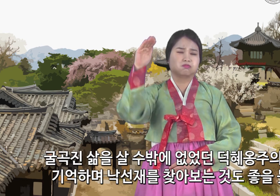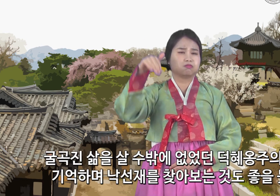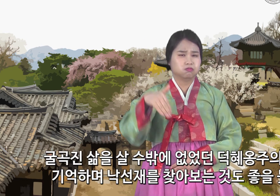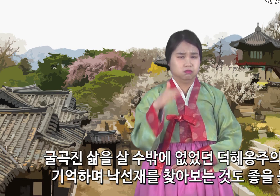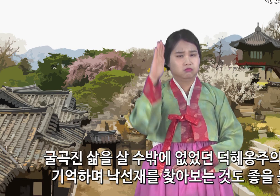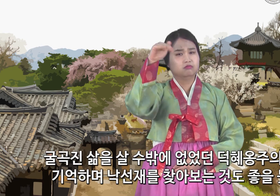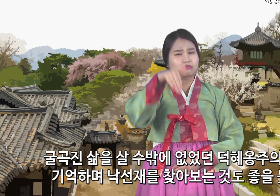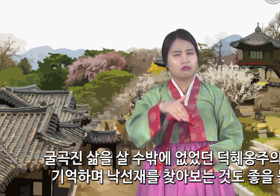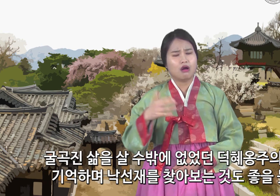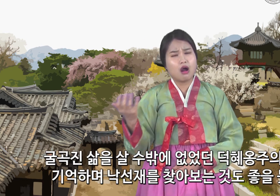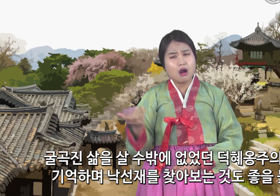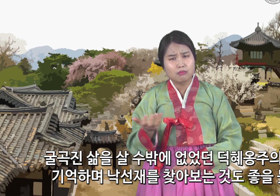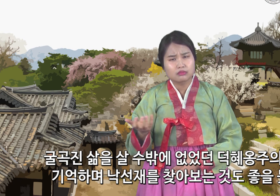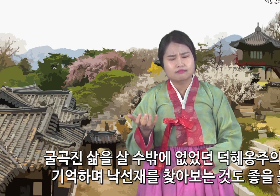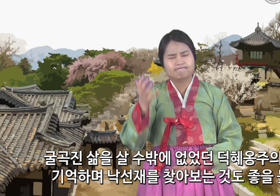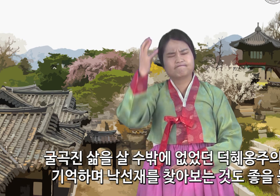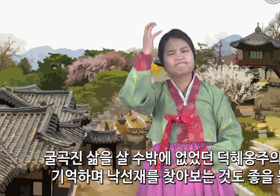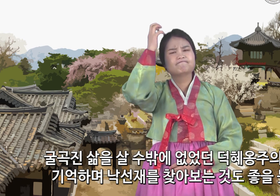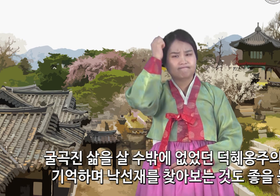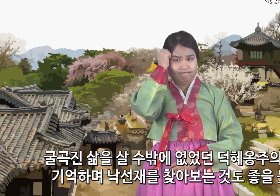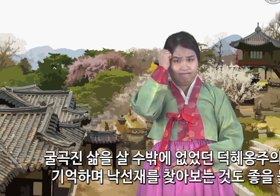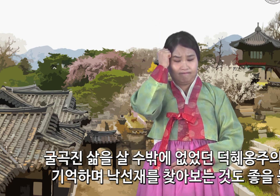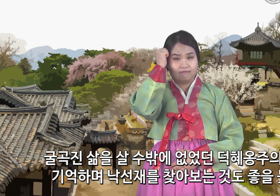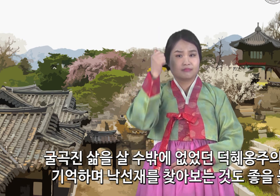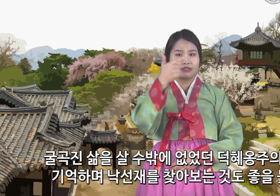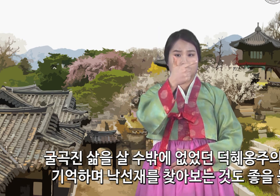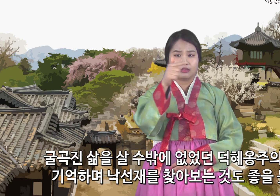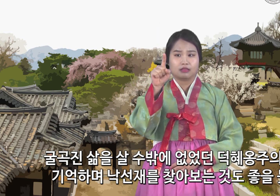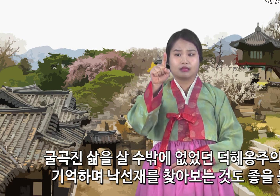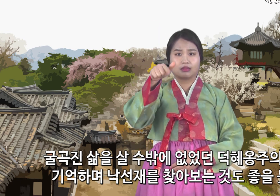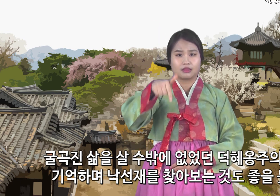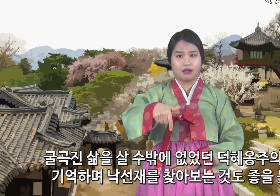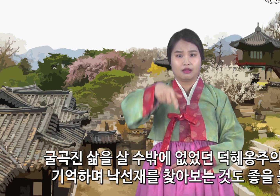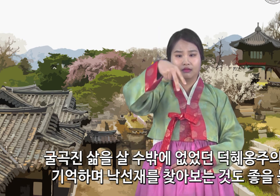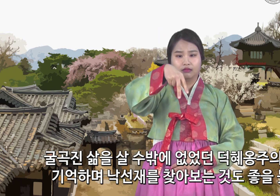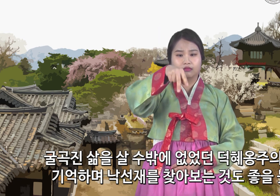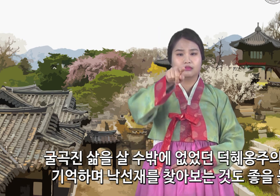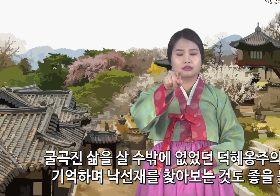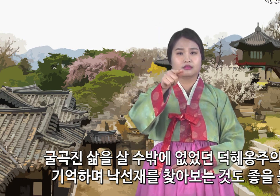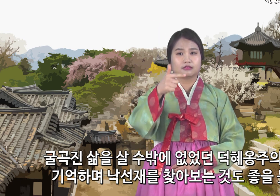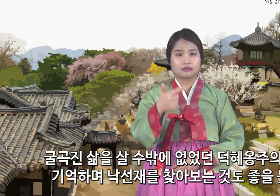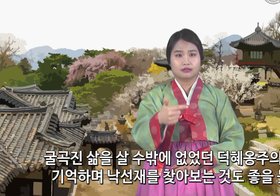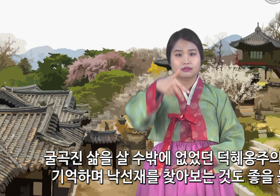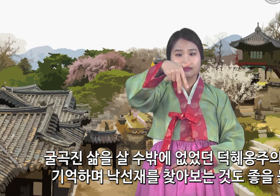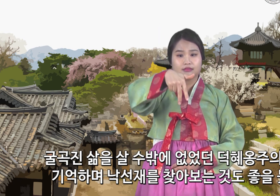덕혜옹주의 아픔을 기억하며 낙선제를 찾아보는 것도 좋을 듯하다.